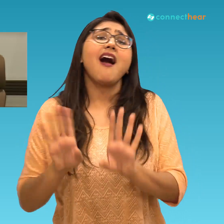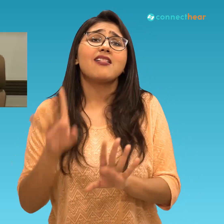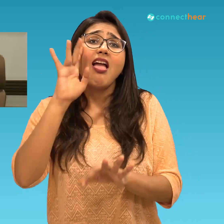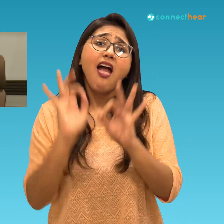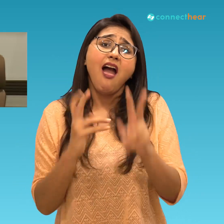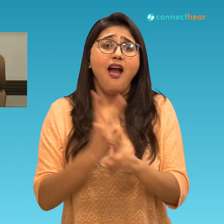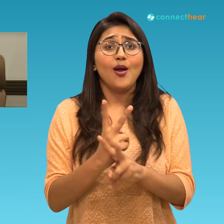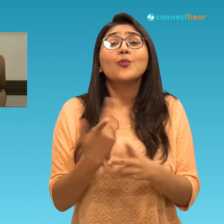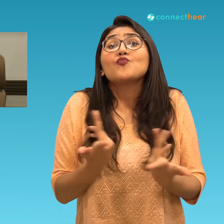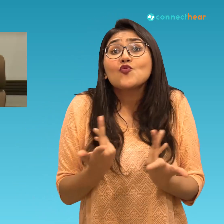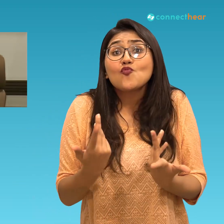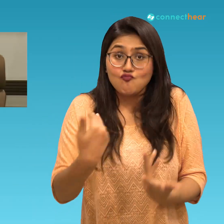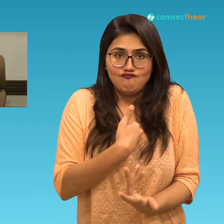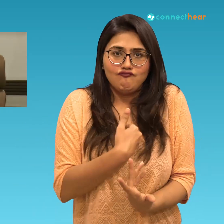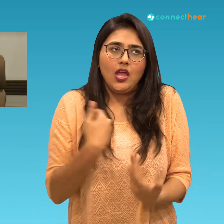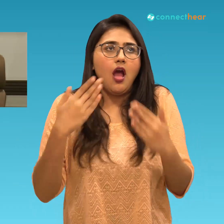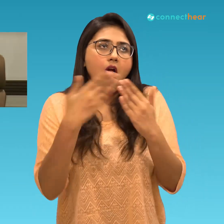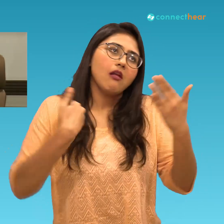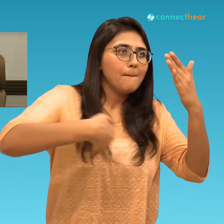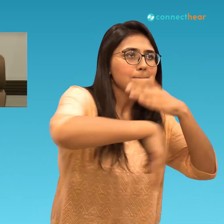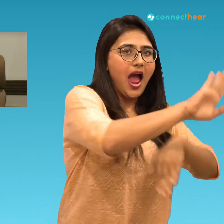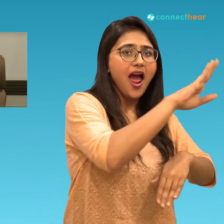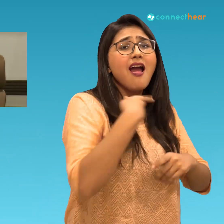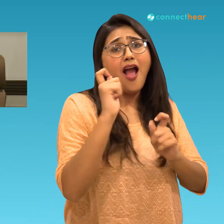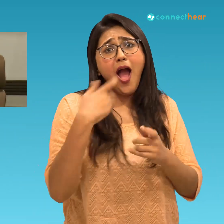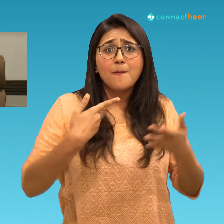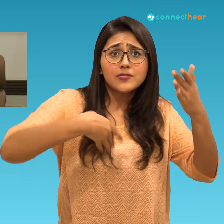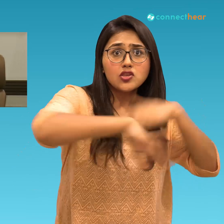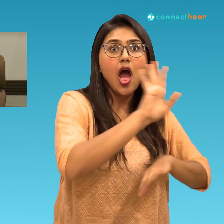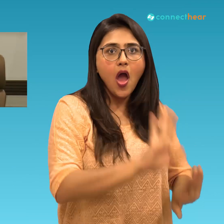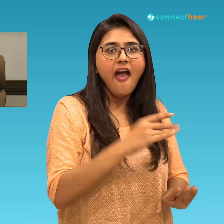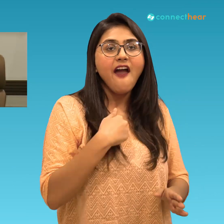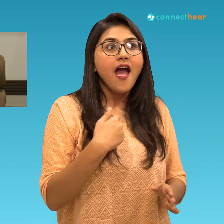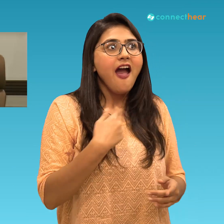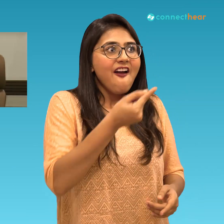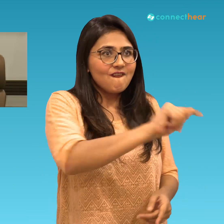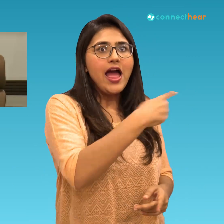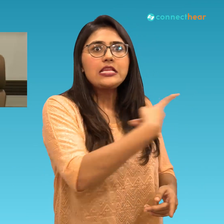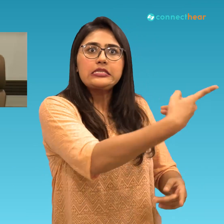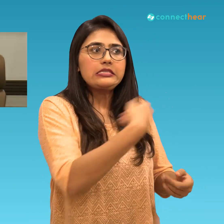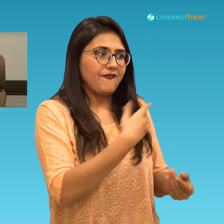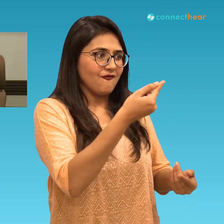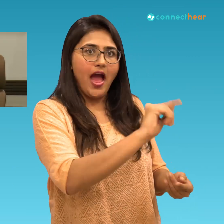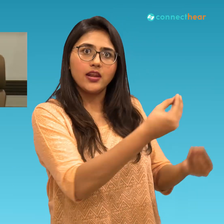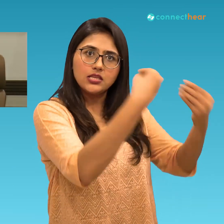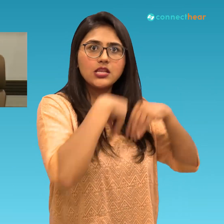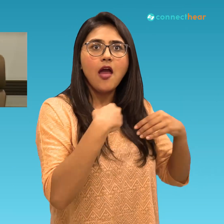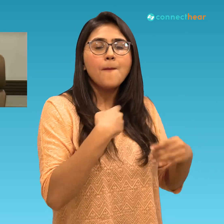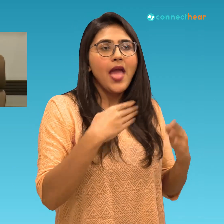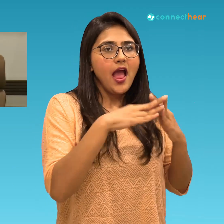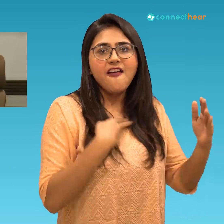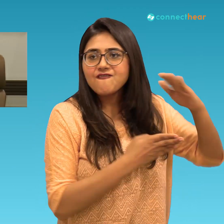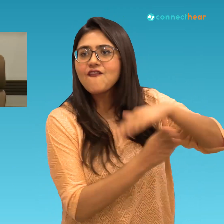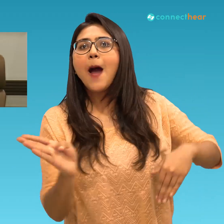कि आप अगर घर से बाहर निकल के किसी ज़रूरी काम को जाते हैं तो आप वायरस घर में वापस ला सकते हैं और उनको इन्फेक्ट कर सकते हैं।